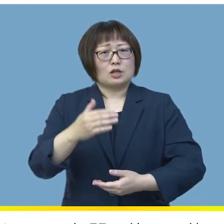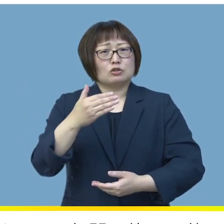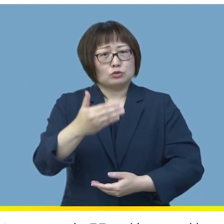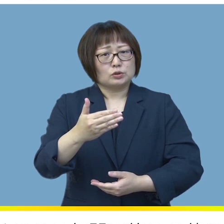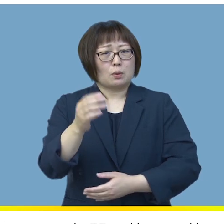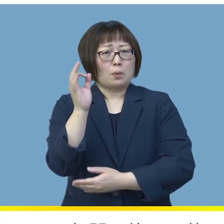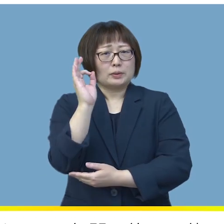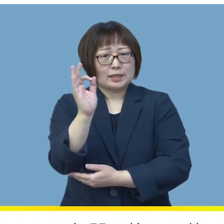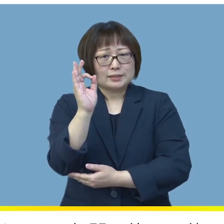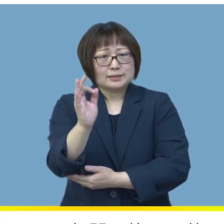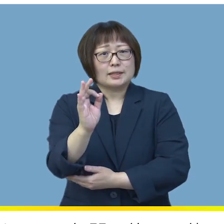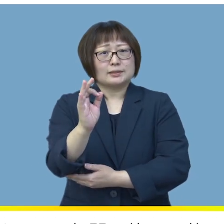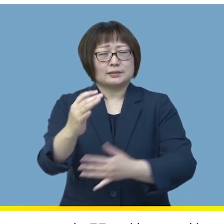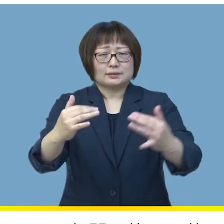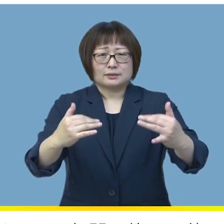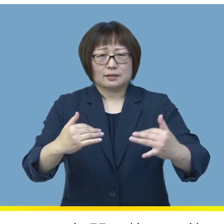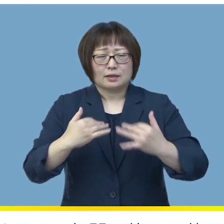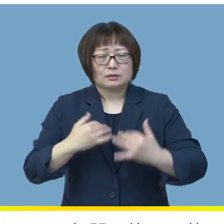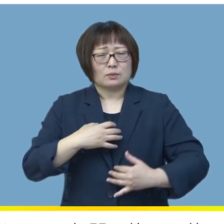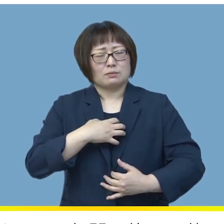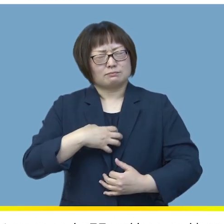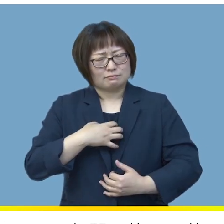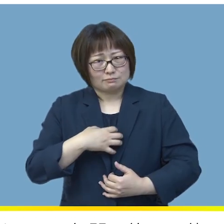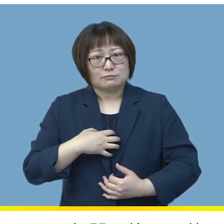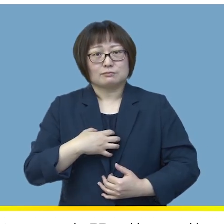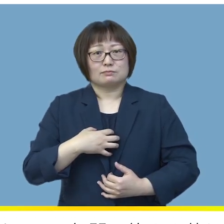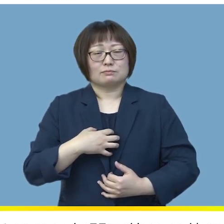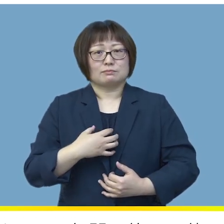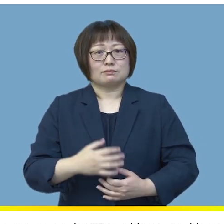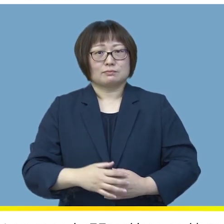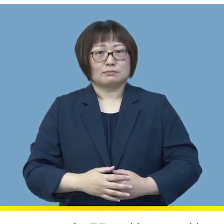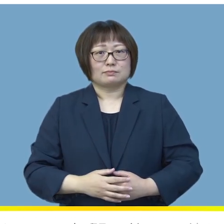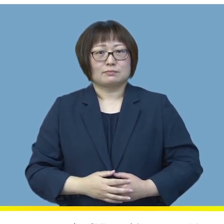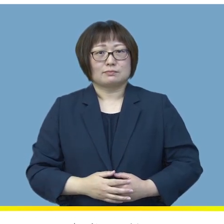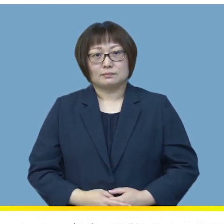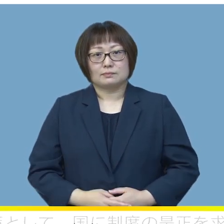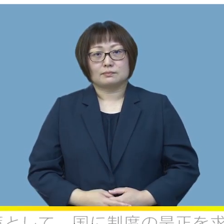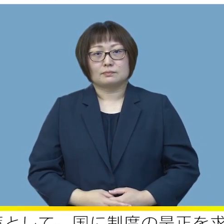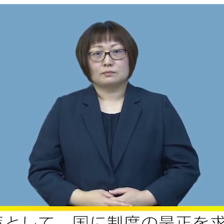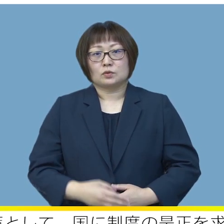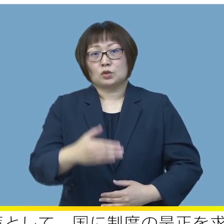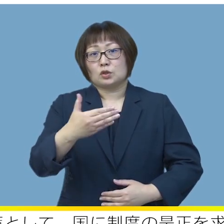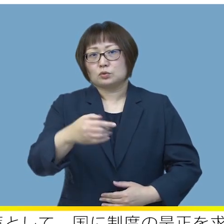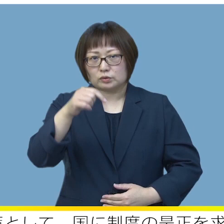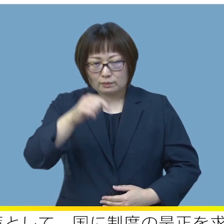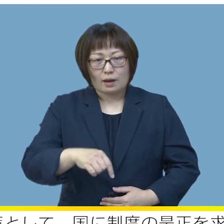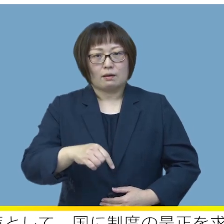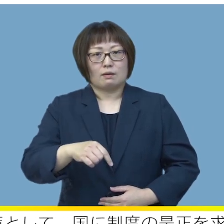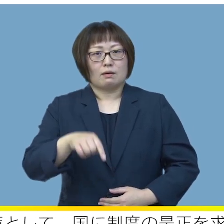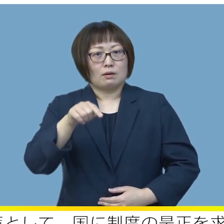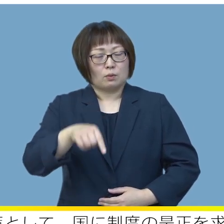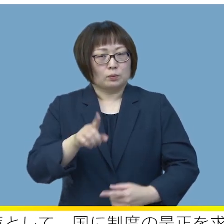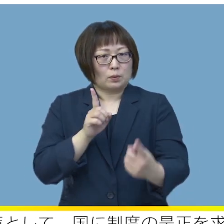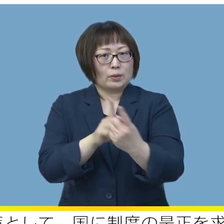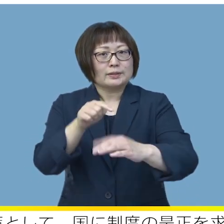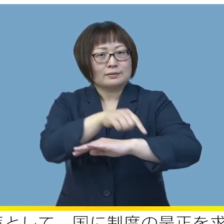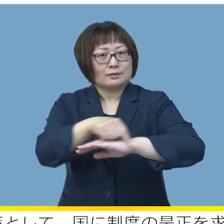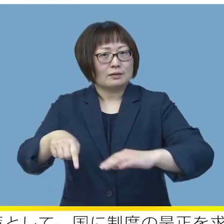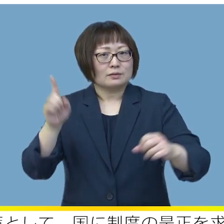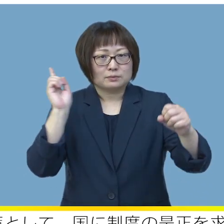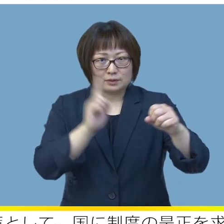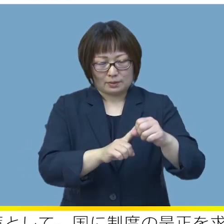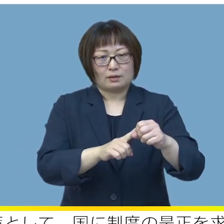に大きな影響を与えています区ではこの対策として